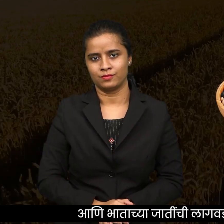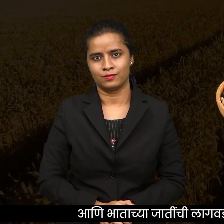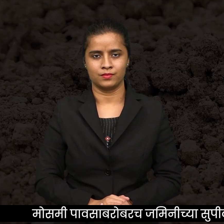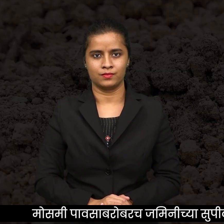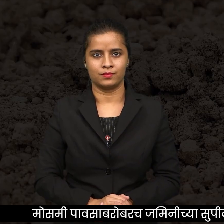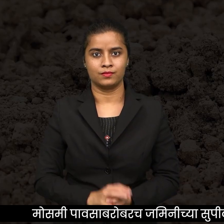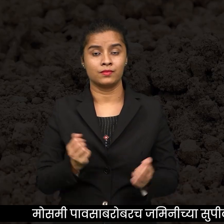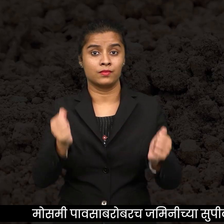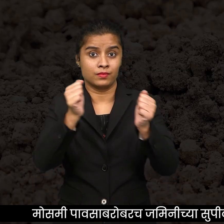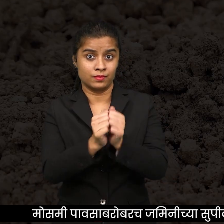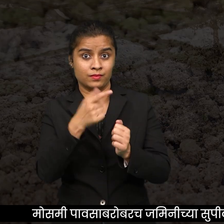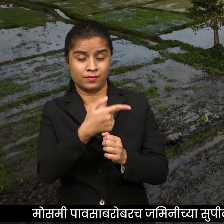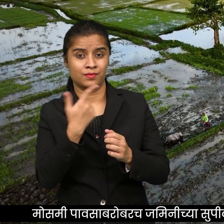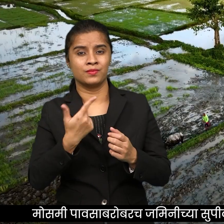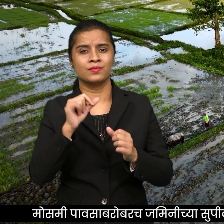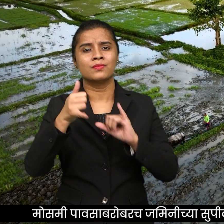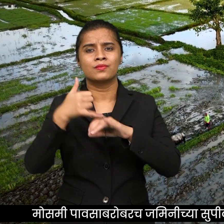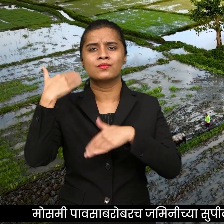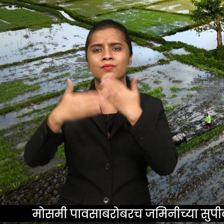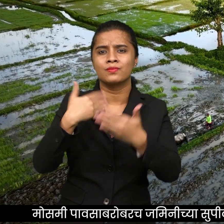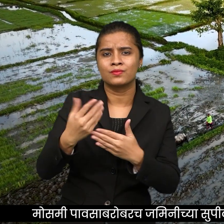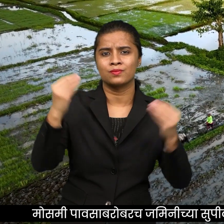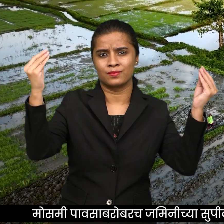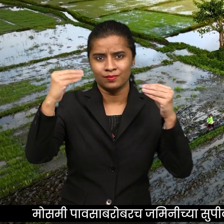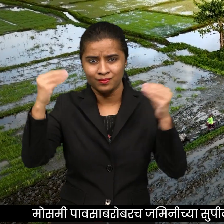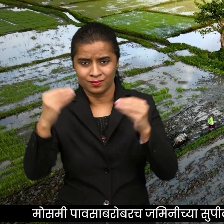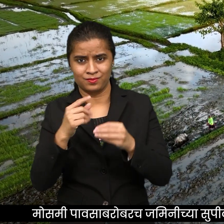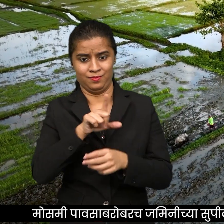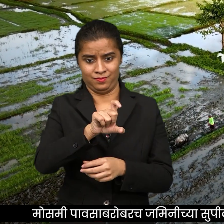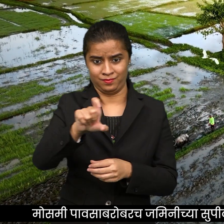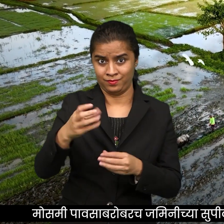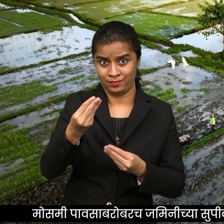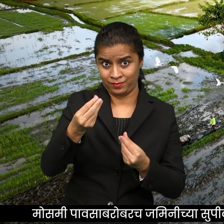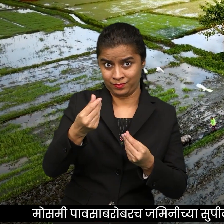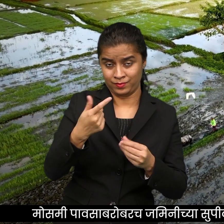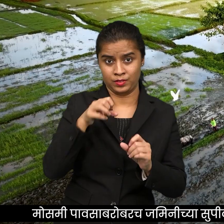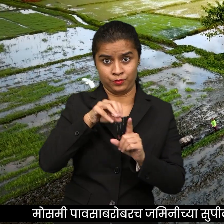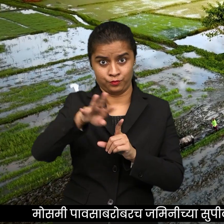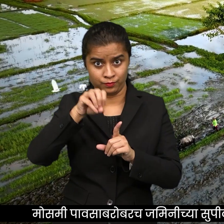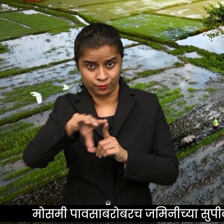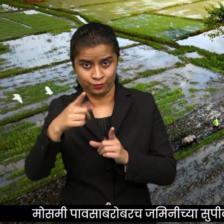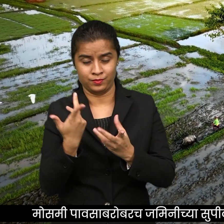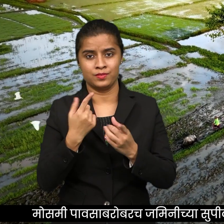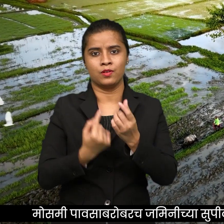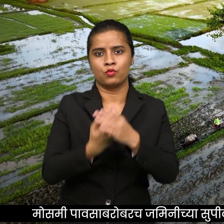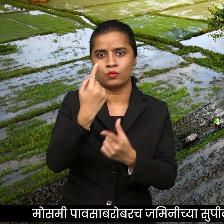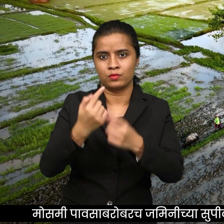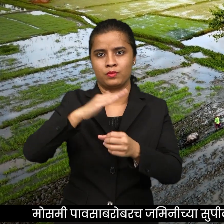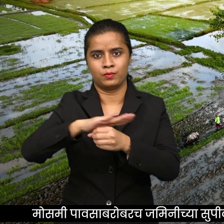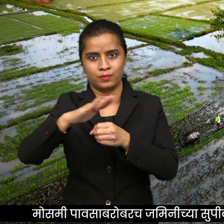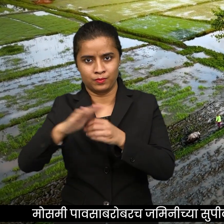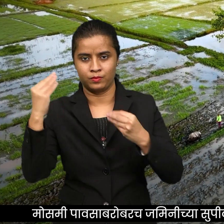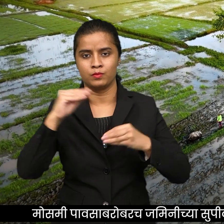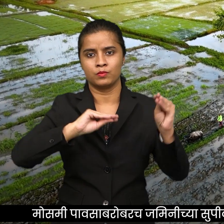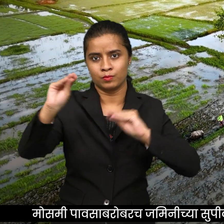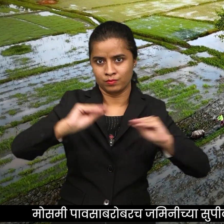जाते. मोसमी पावसाबरोबरच जमिनीची सुपीकतेचीही पिकांच्या उत्पादनांवर